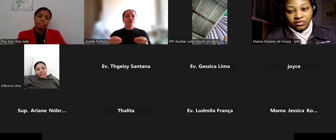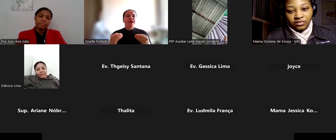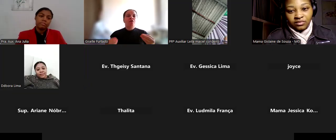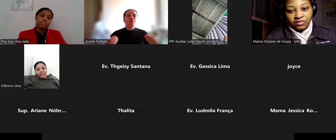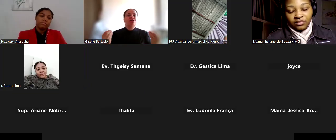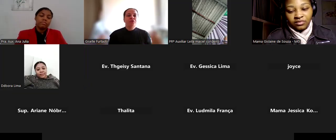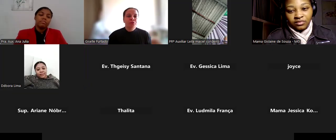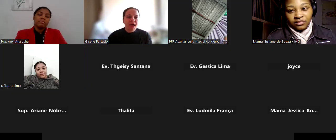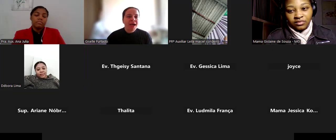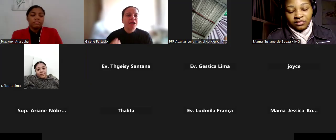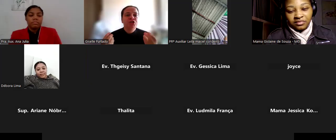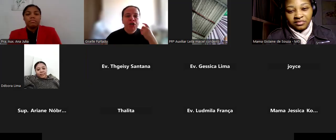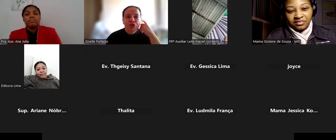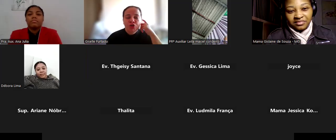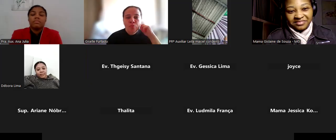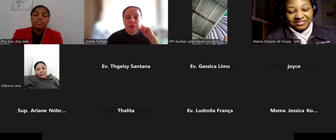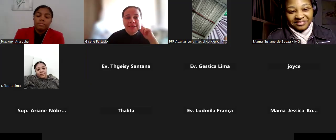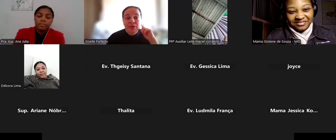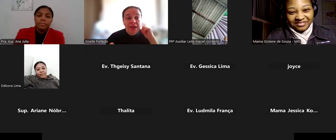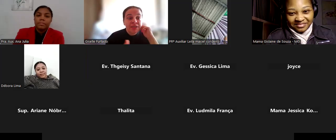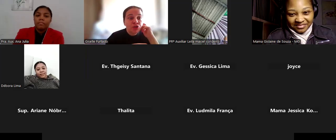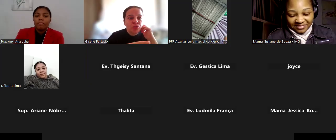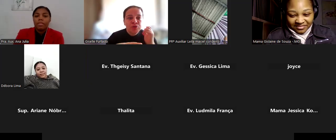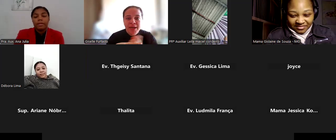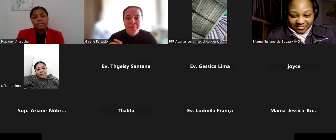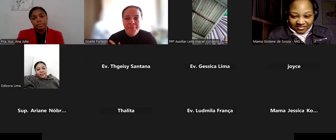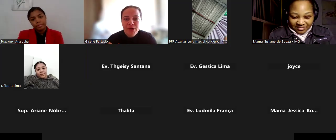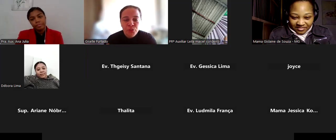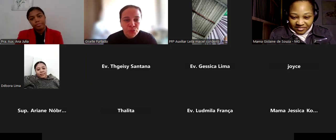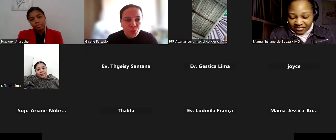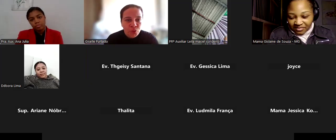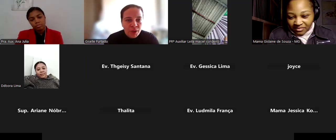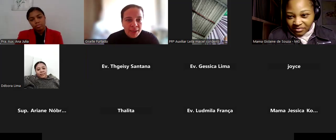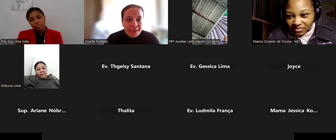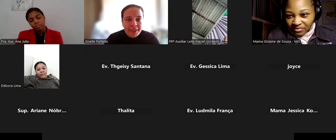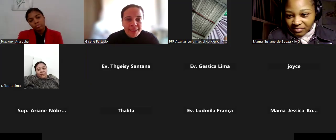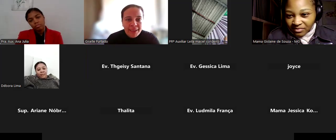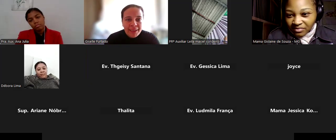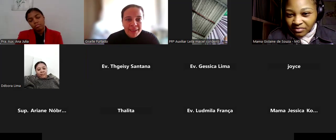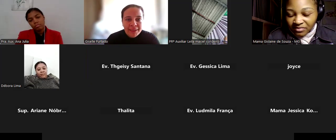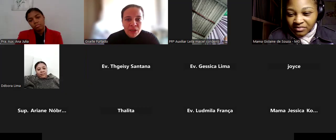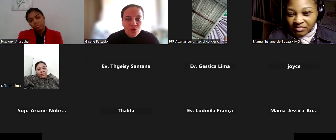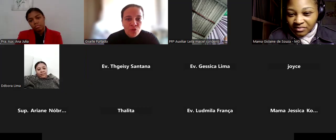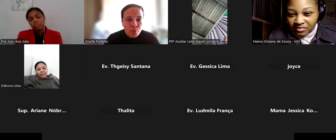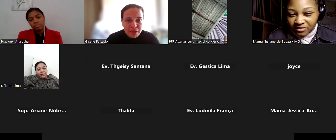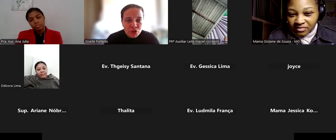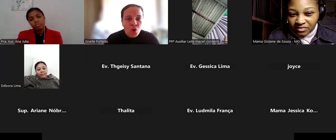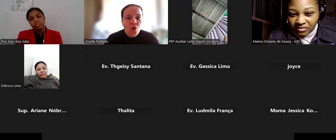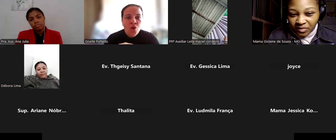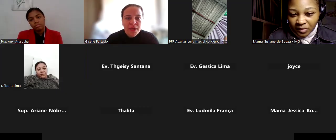houver alguma dificuldade de comunicação, esses surdos que a irmã perguntou, que não foram para a escola, que